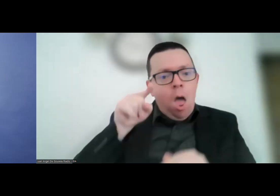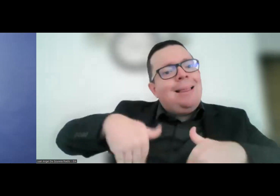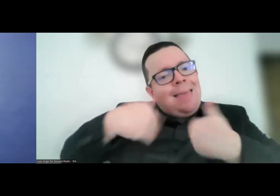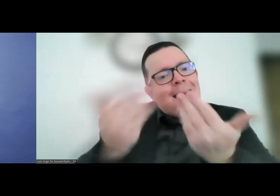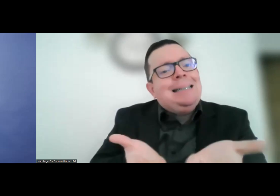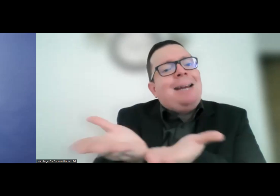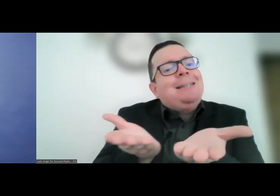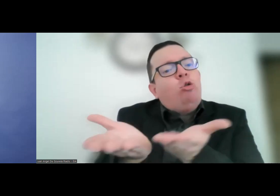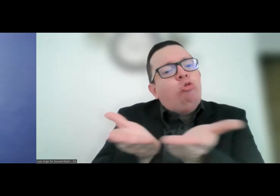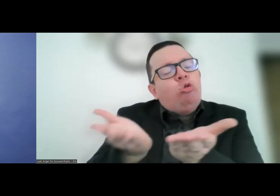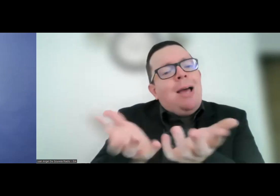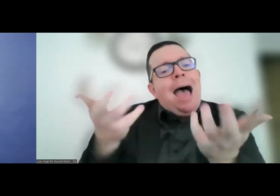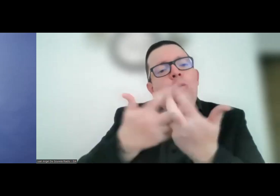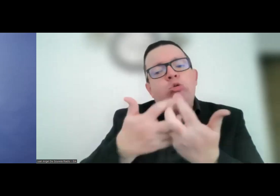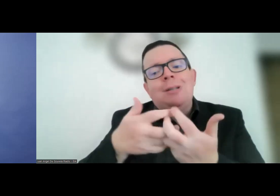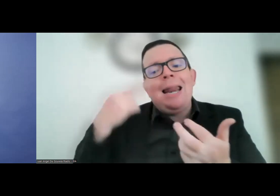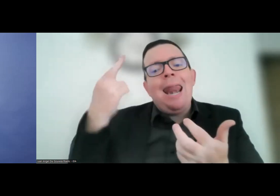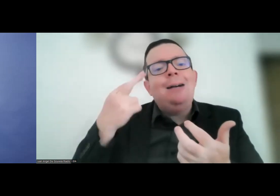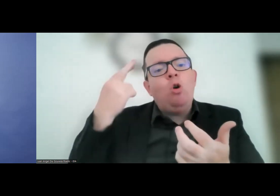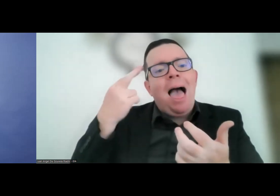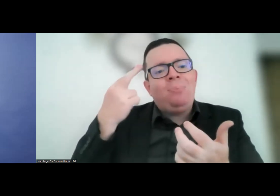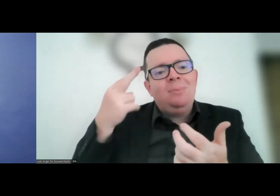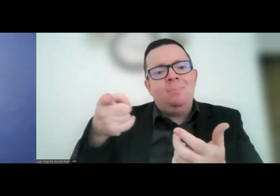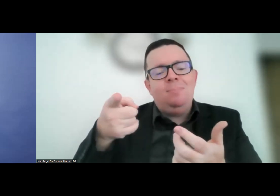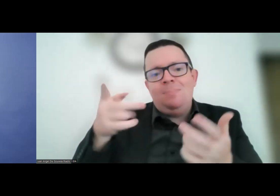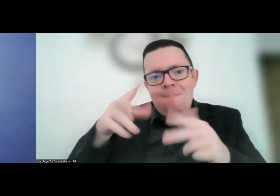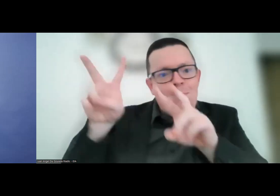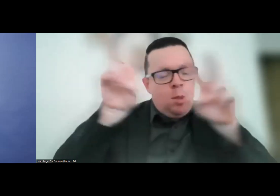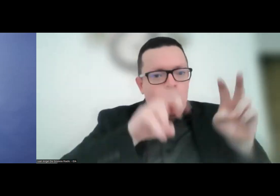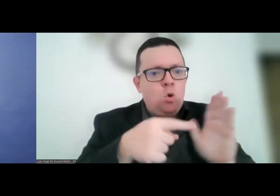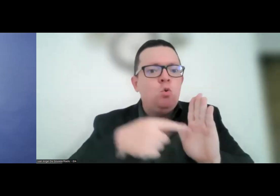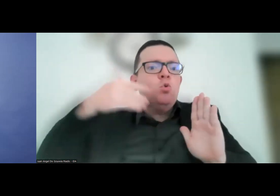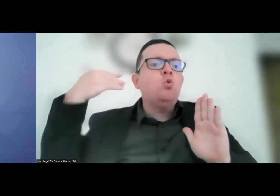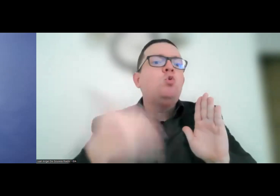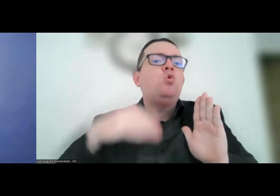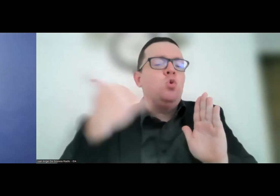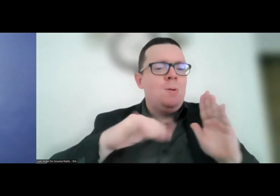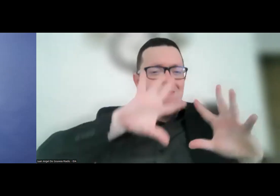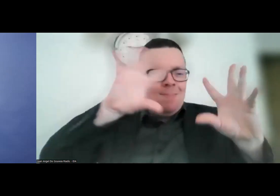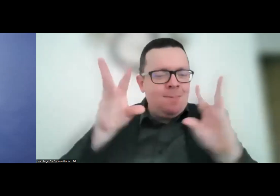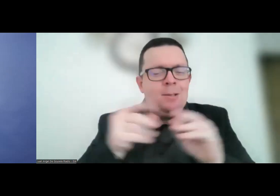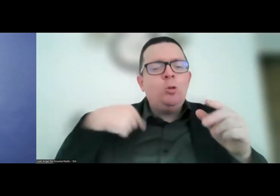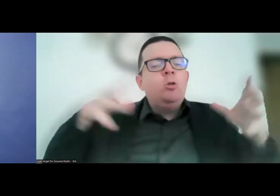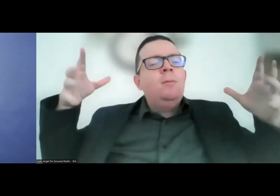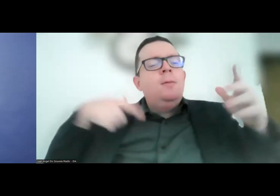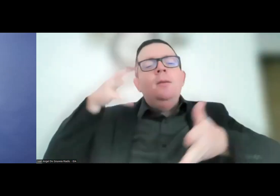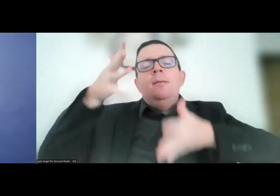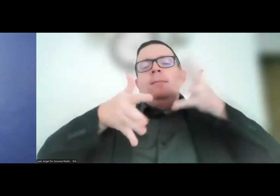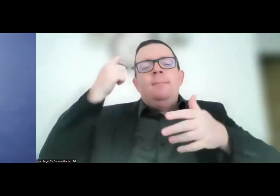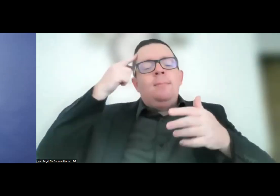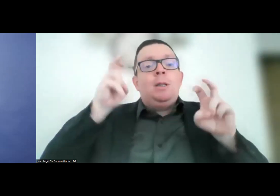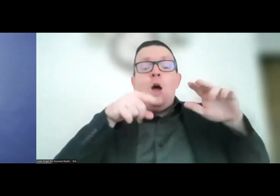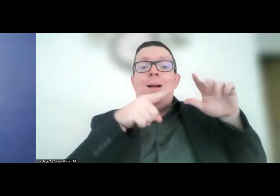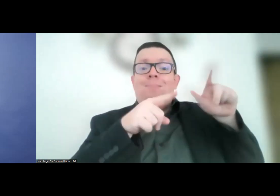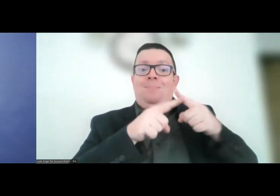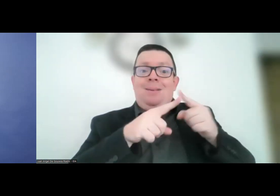de poder trabajar en red y darnos cuenta de los servicios que requieren las diferentes personas con discapacidad.